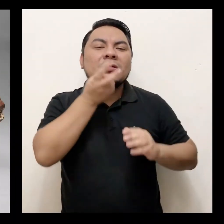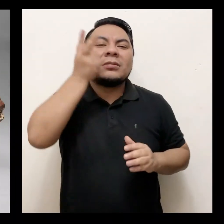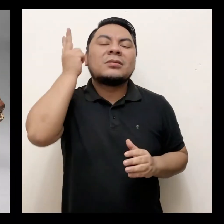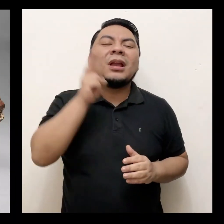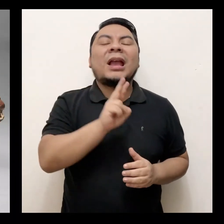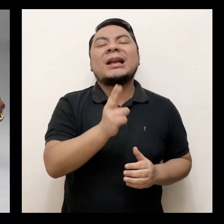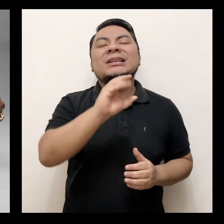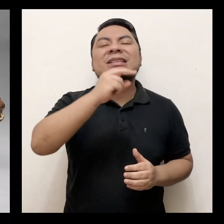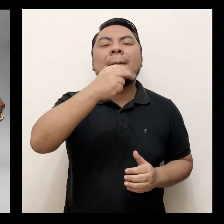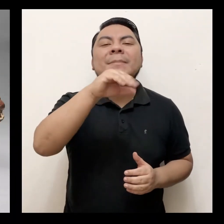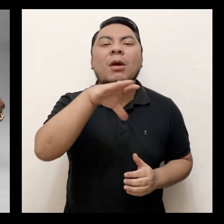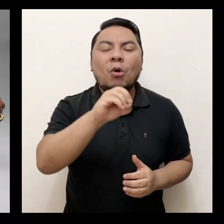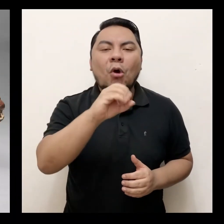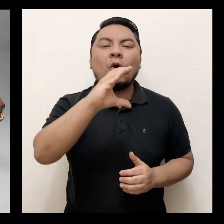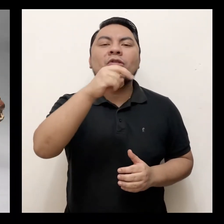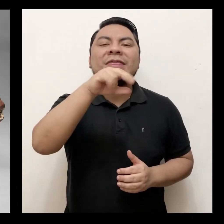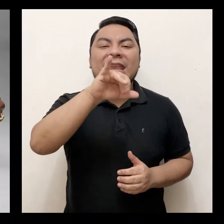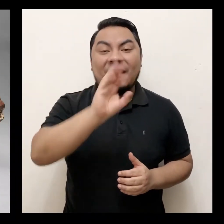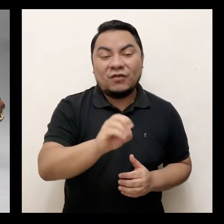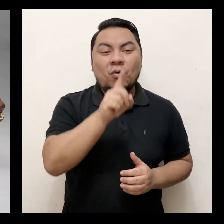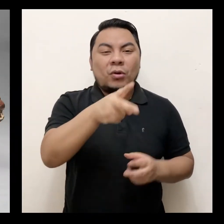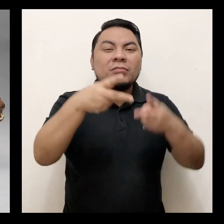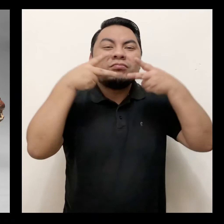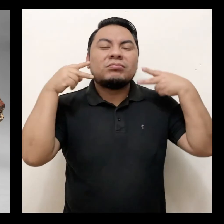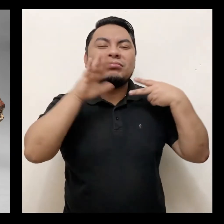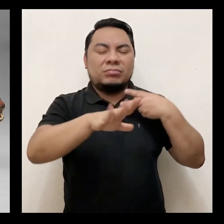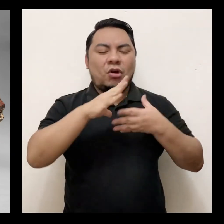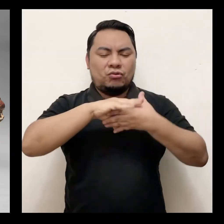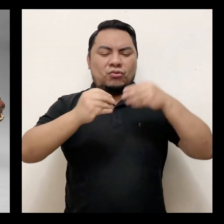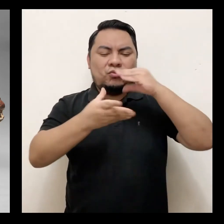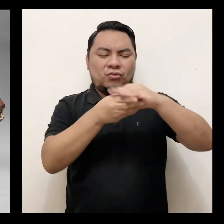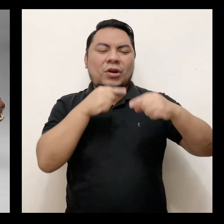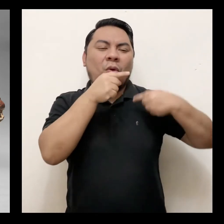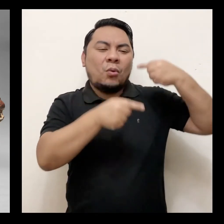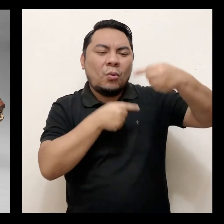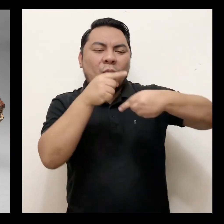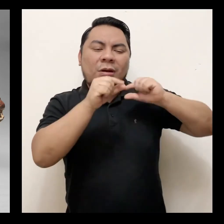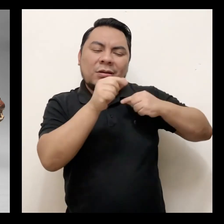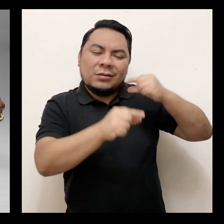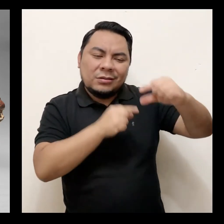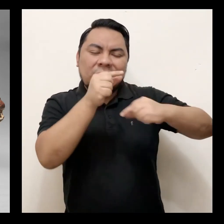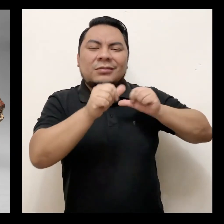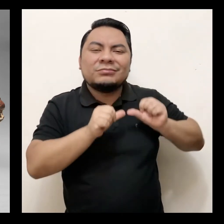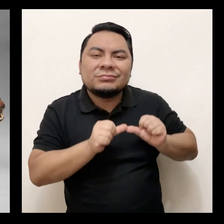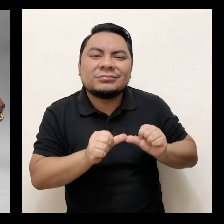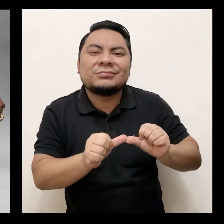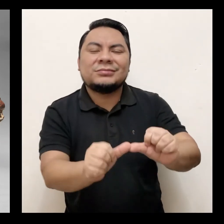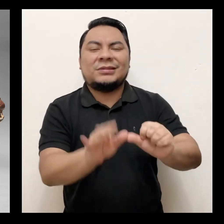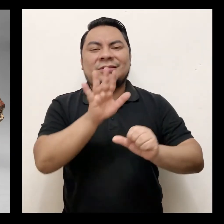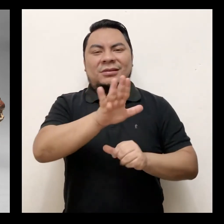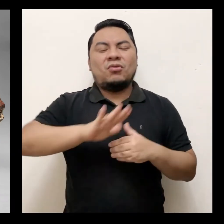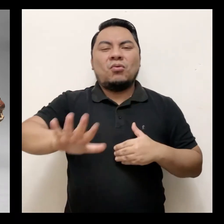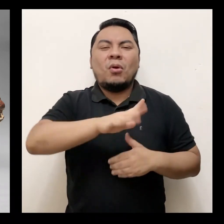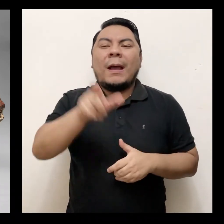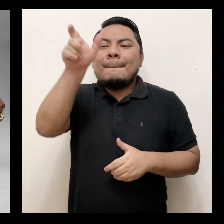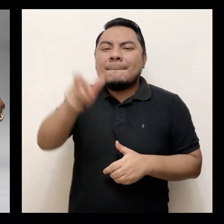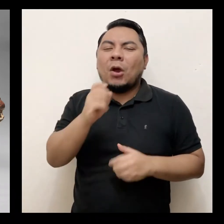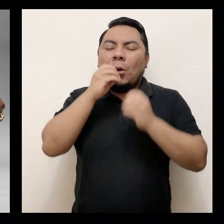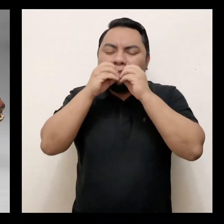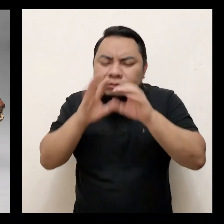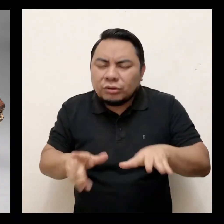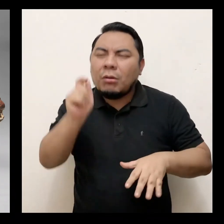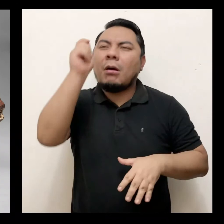cultura Chipibo-Conibo sigue vigente en los mitos y leyendas que se transmiten de generación en generación, en los rituales